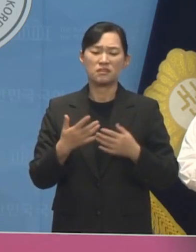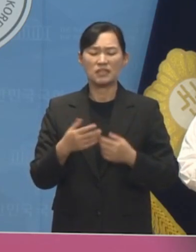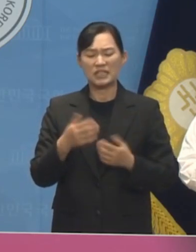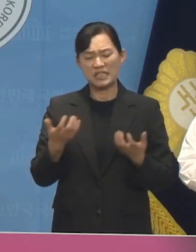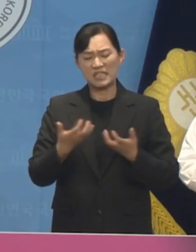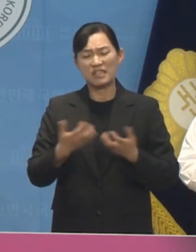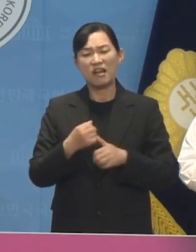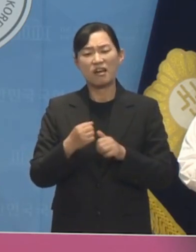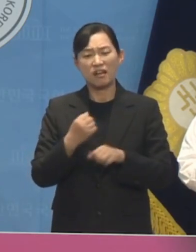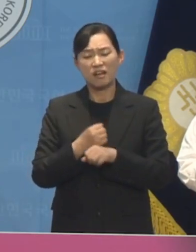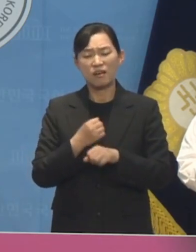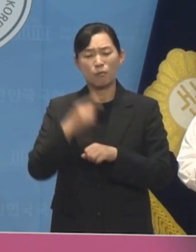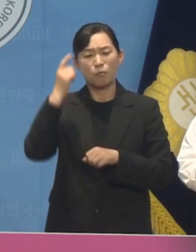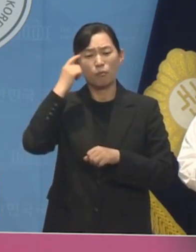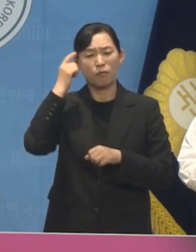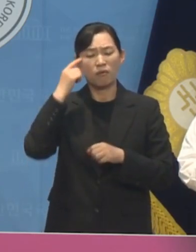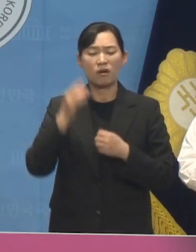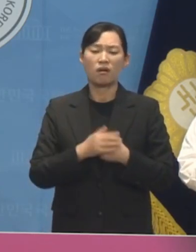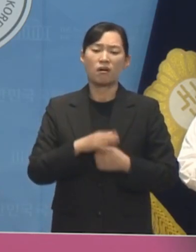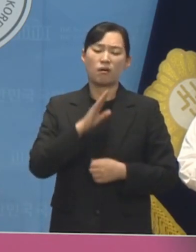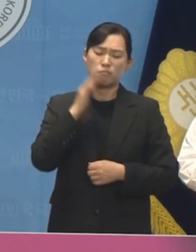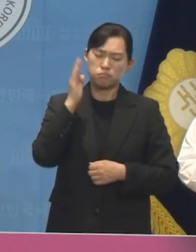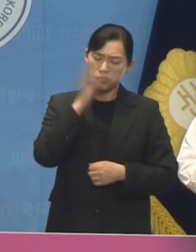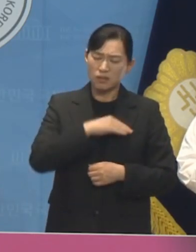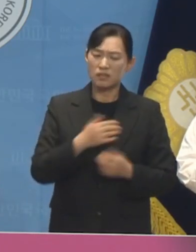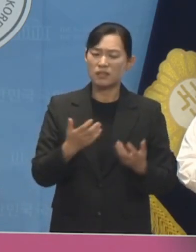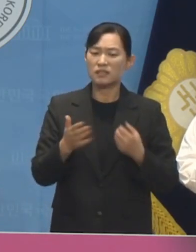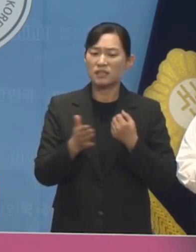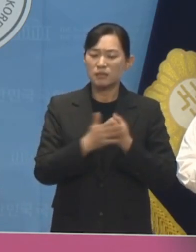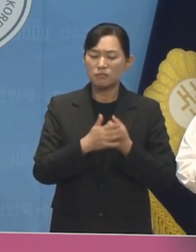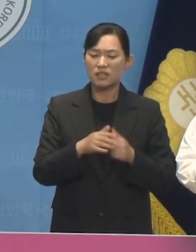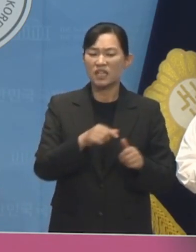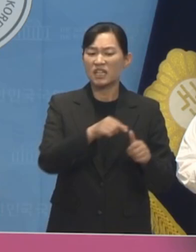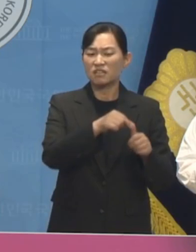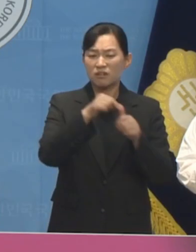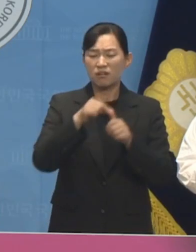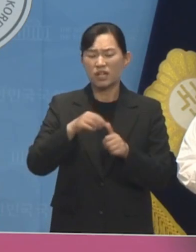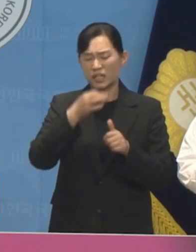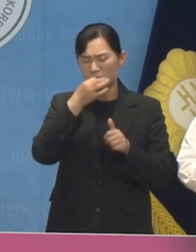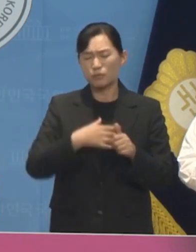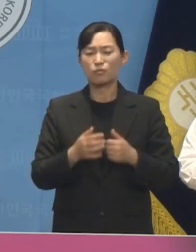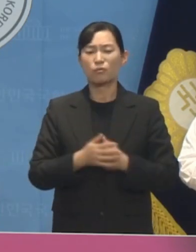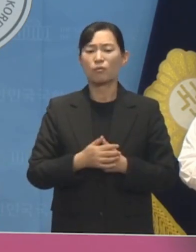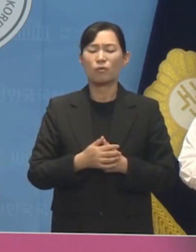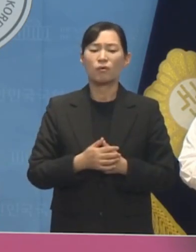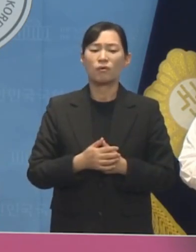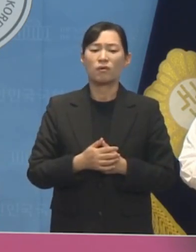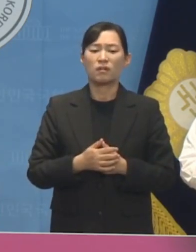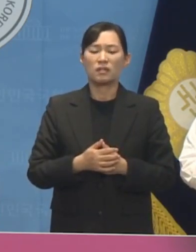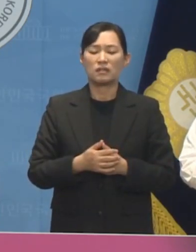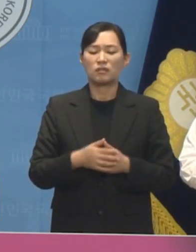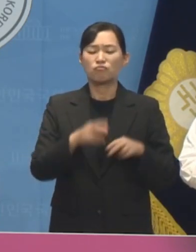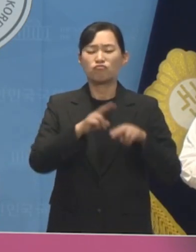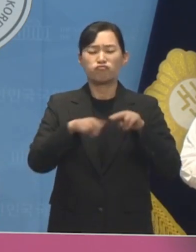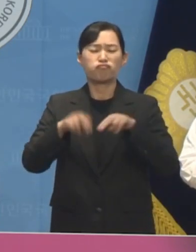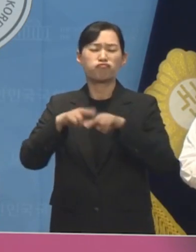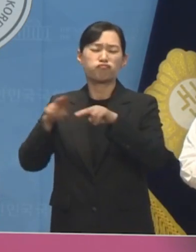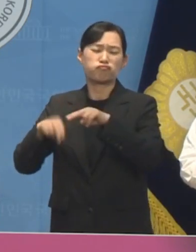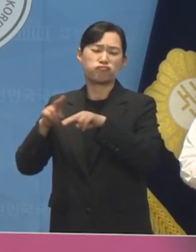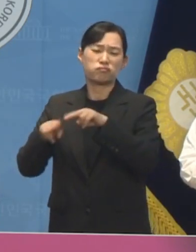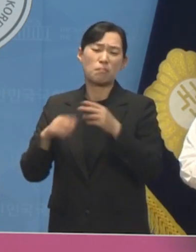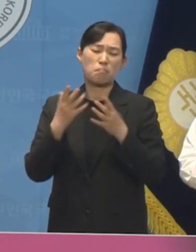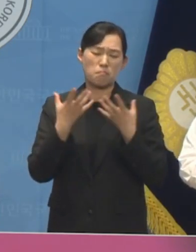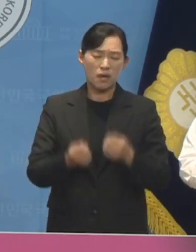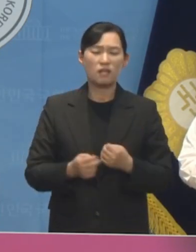있습니다. 이렇게 힘들고 열악하니 조리원 미달 사태가 발생하고 신규쌤들이 적응을 못하고 중도 퇴사자가 많은 거